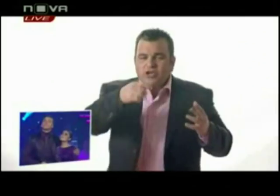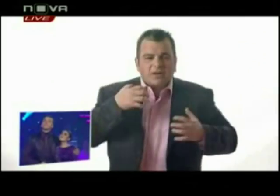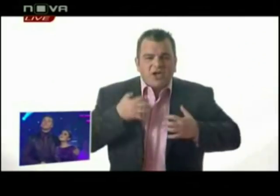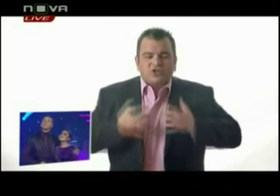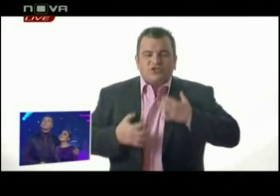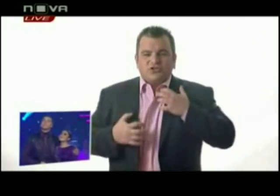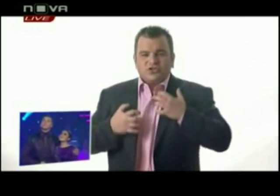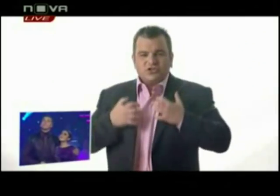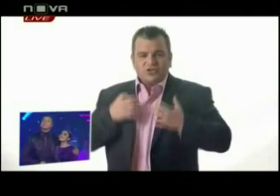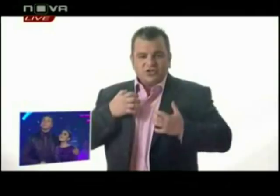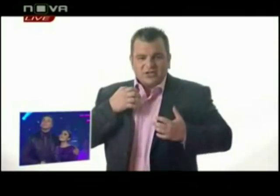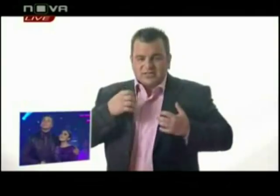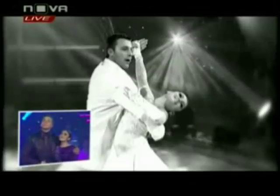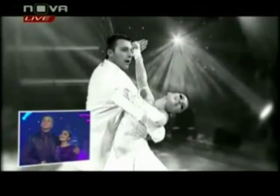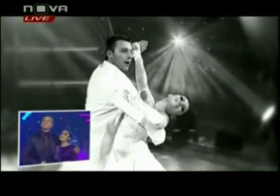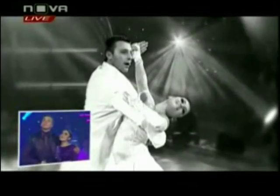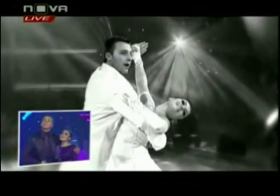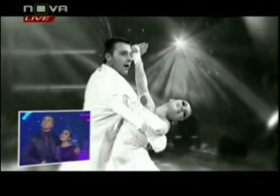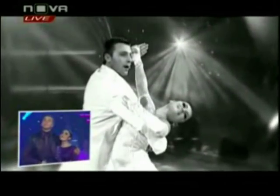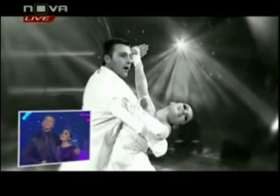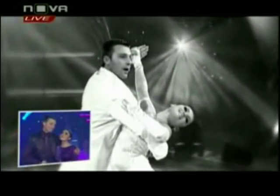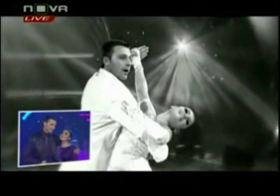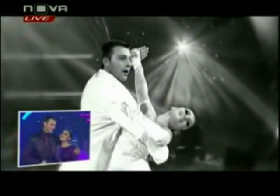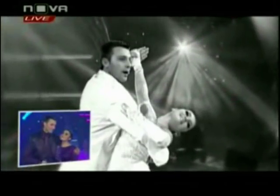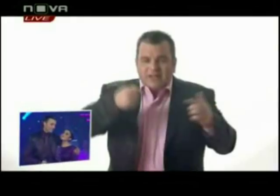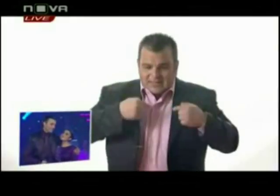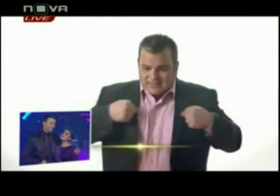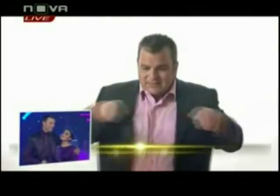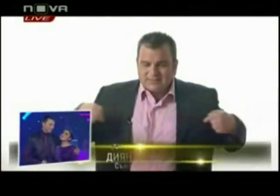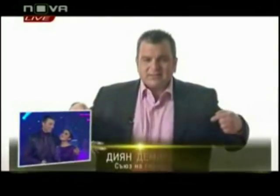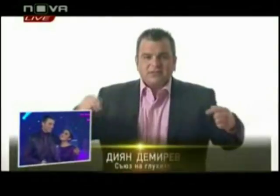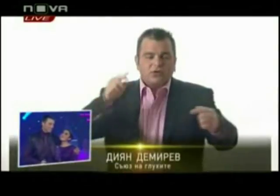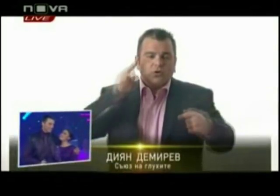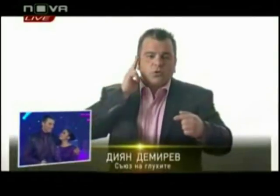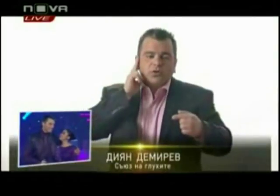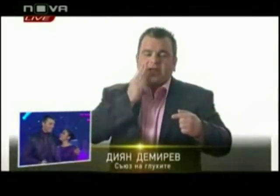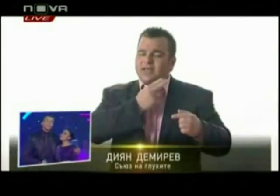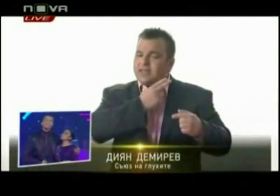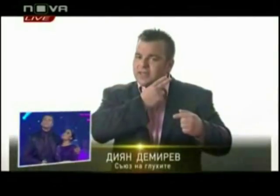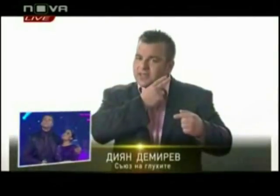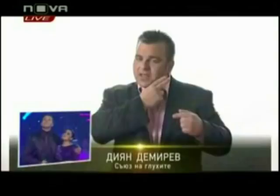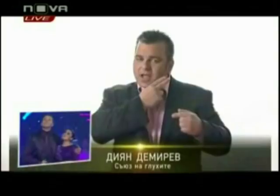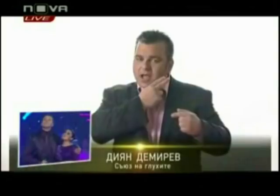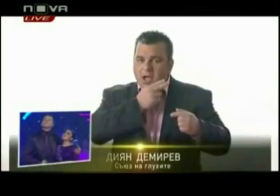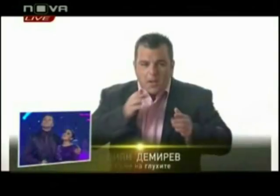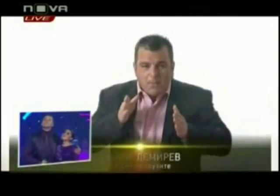Твоя стремеж за победа ти ще покаже на нас, глухите,